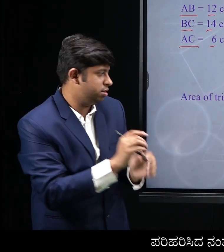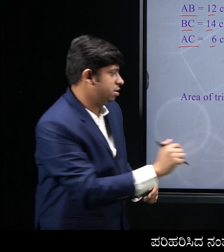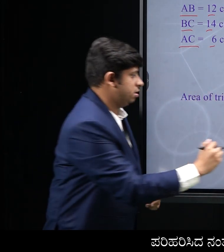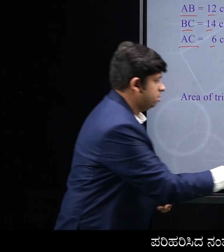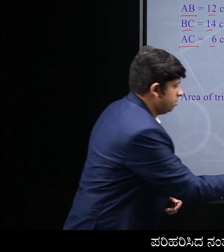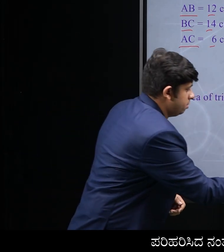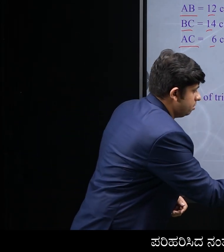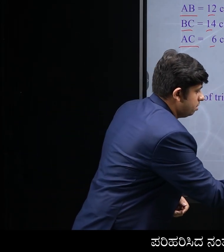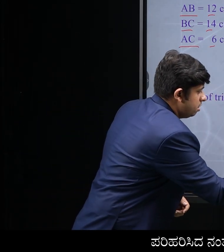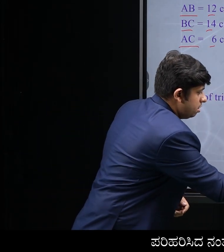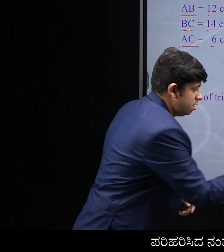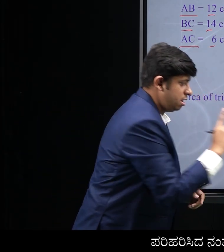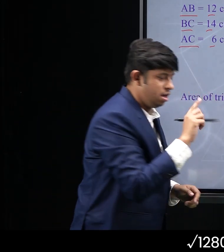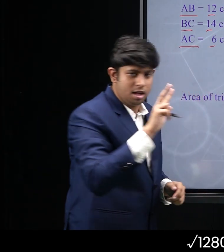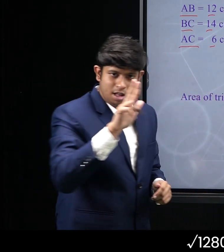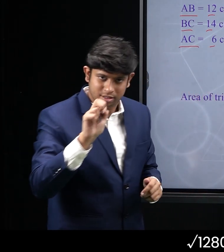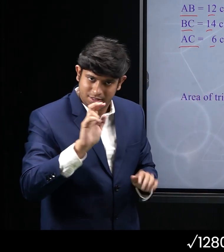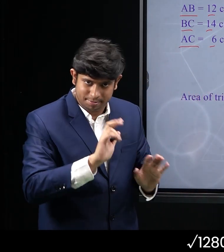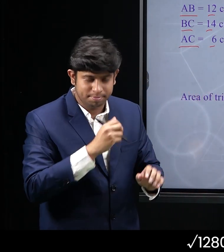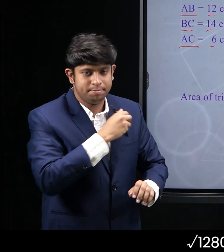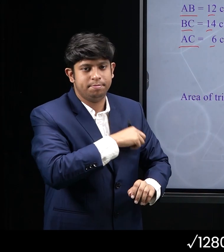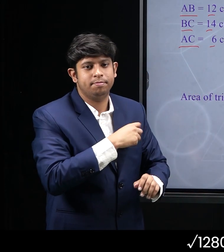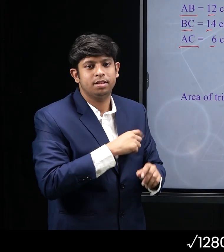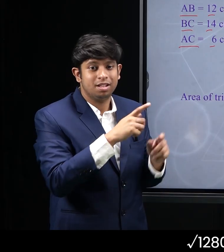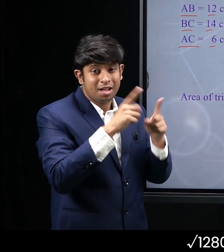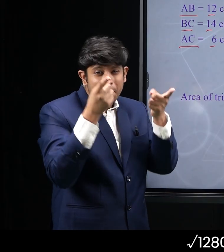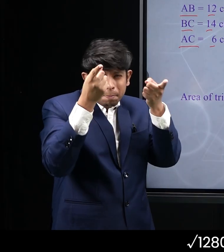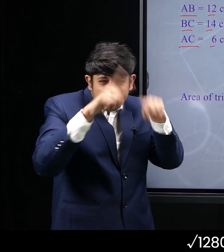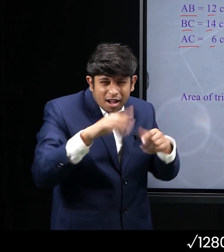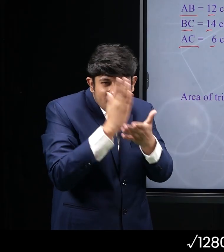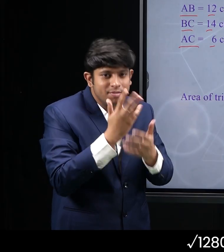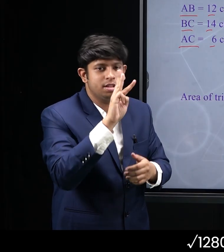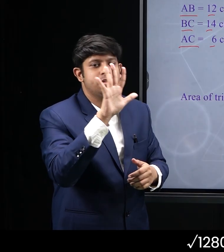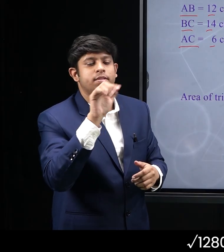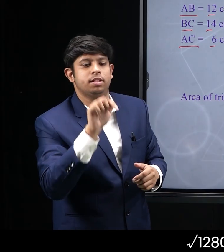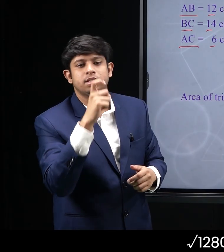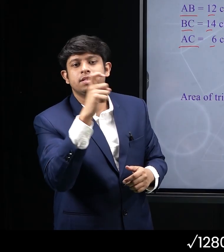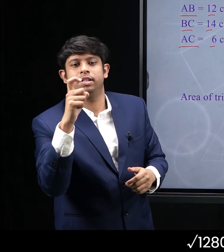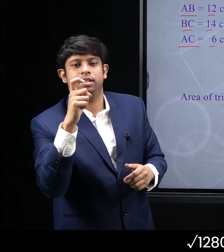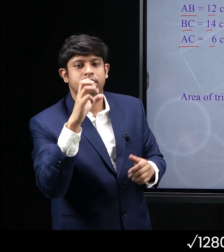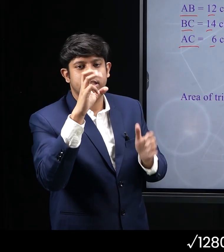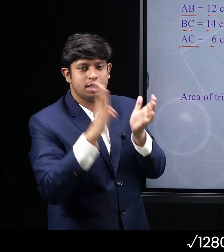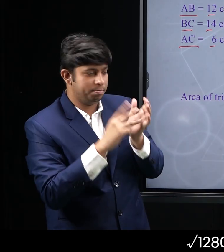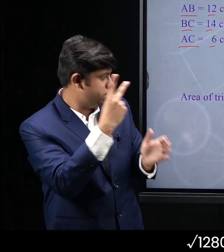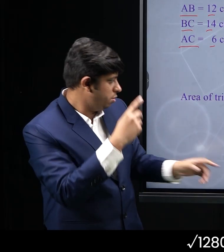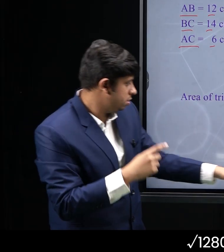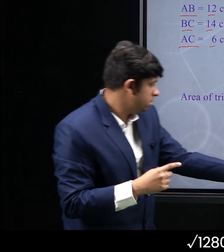1280 ಅನ್ನು ಪಡೆಯುತ್ತೇವೆ. ಸ್ಕ್ವೇರ್ ರೂಟ್ ಆಫ್ 1280 ಮೌಲ್ಯವು 35.77 ಸೆಂಟಿಮೀಟರ್ ಸ್ಕ್ವೇರ್